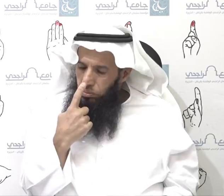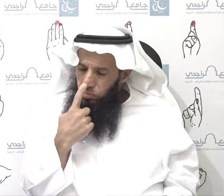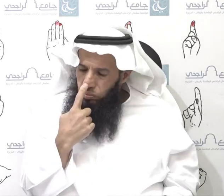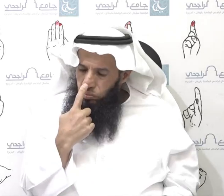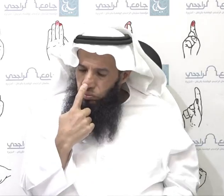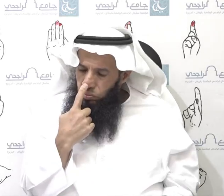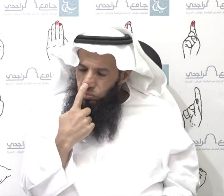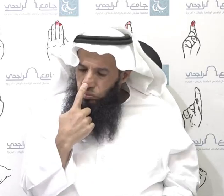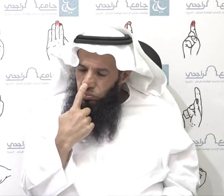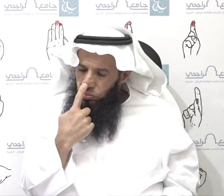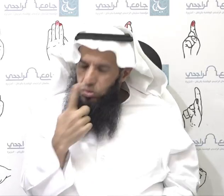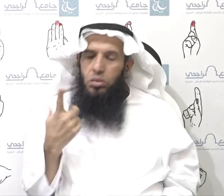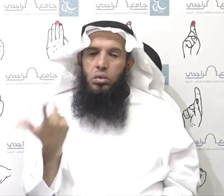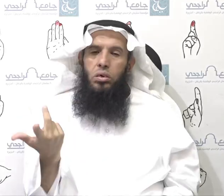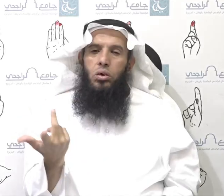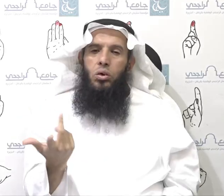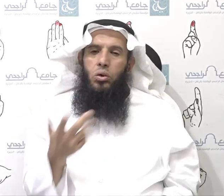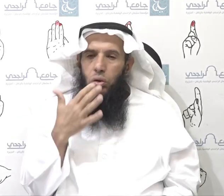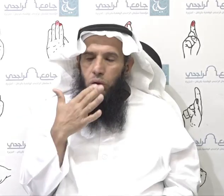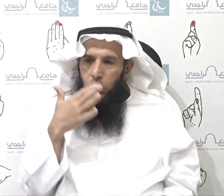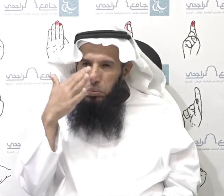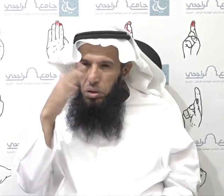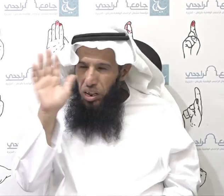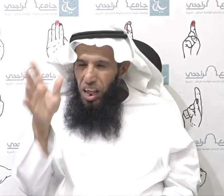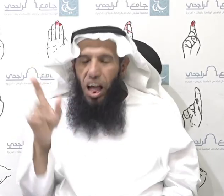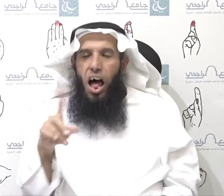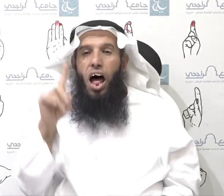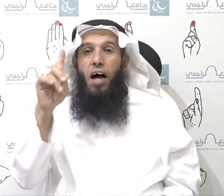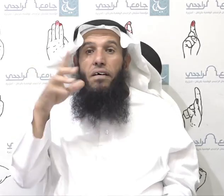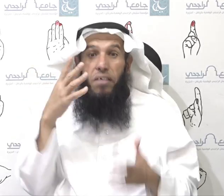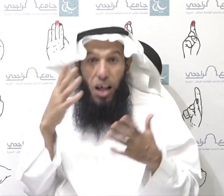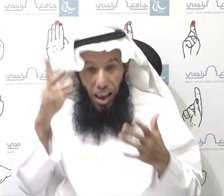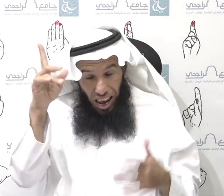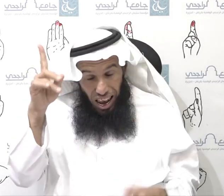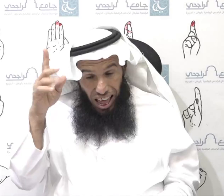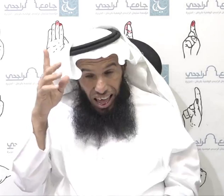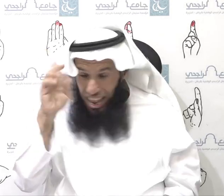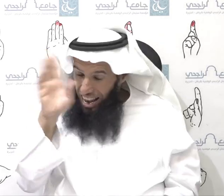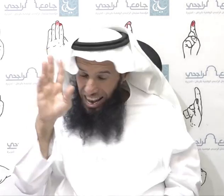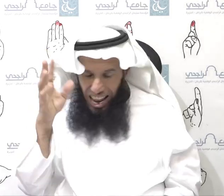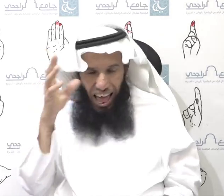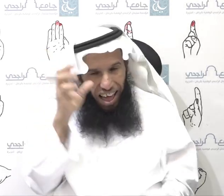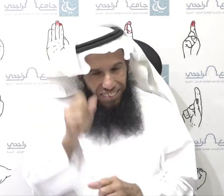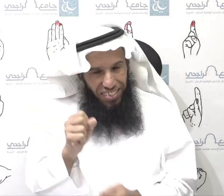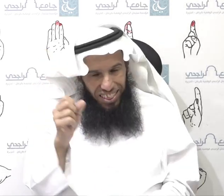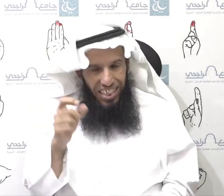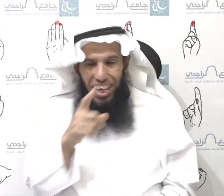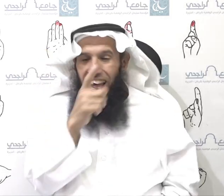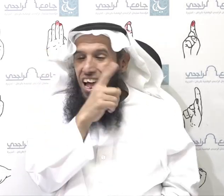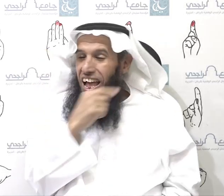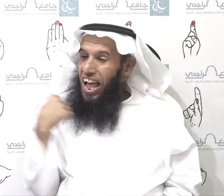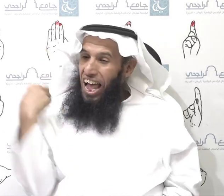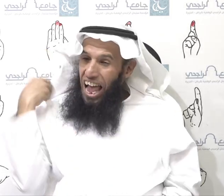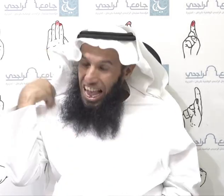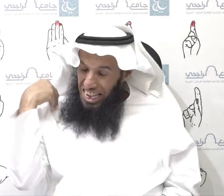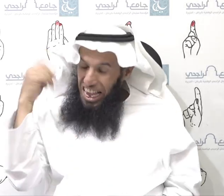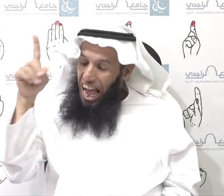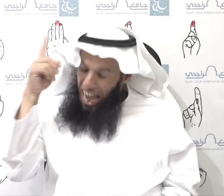ولئن نسي كبير فضلكم فإن الله لا ينسى، ولئن جحد الكثير فضلكم ومعروفكم